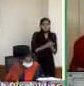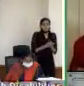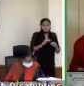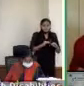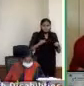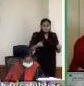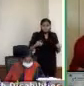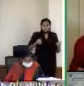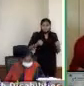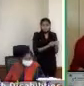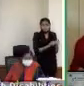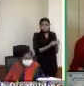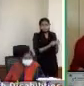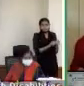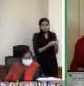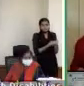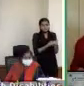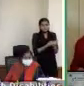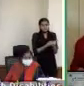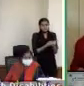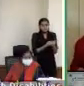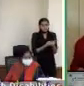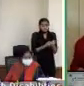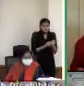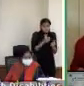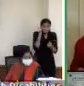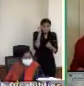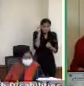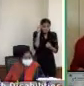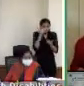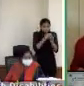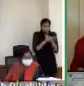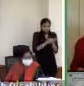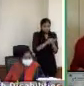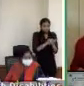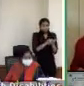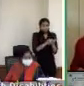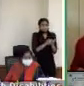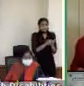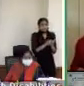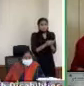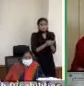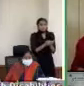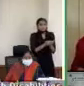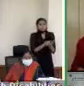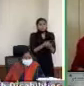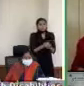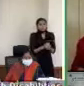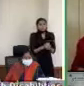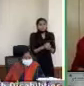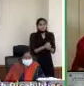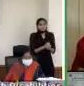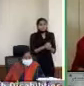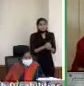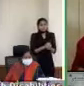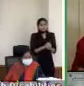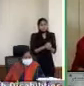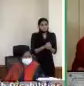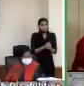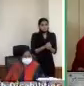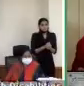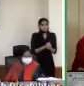चलिष्णुता, उत्कृष्टता केंद्र दृष्टि पुनर्वास, उत्कृष्टता केंद्र क्रीड़ा, उत्कृष्टता केंद्र